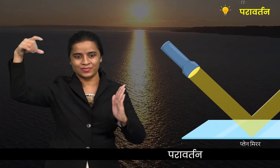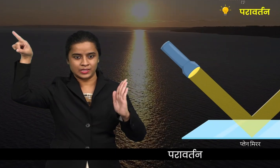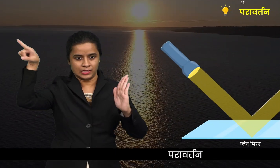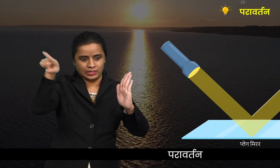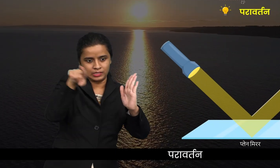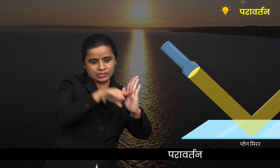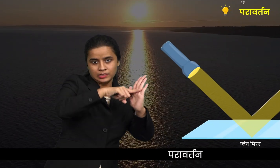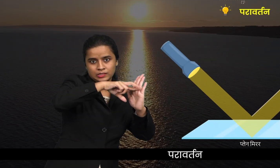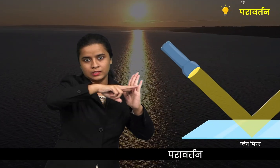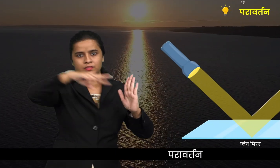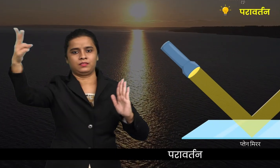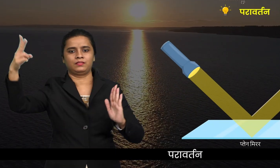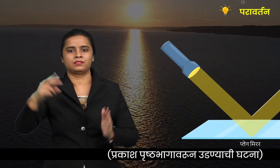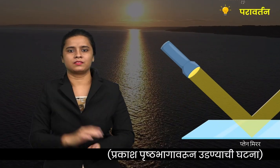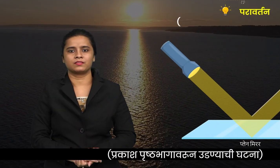परावर्तन,